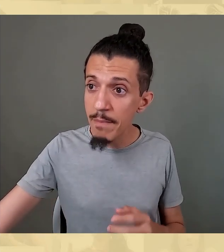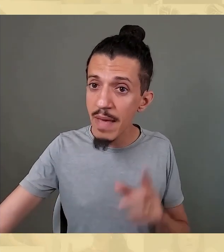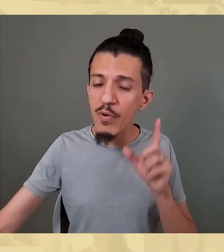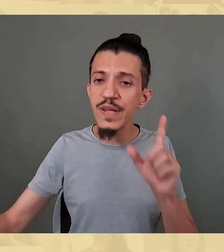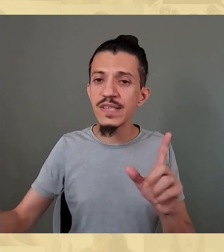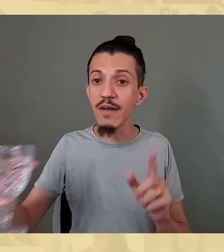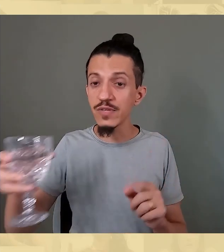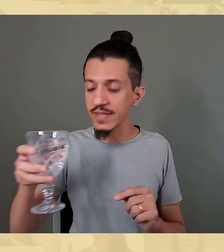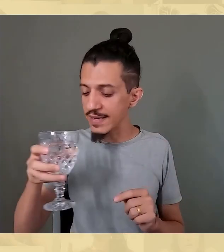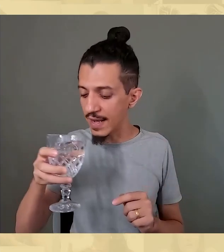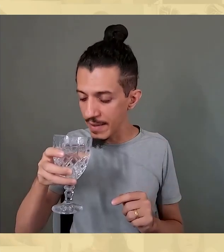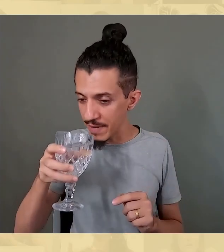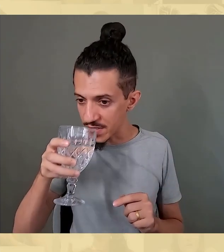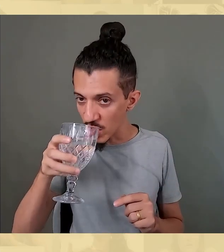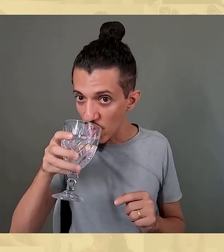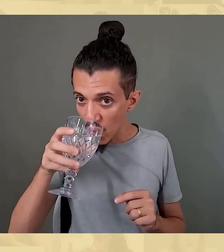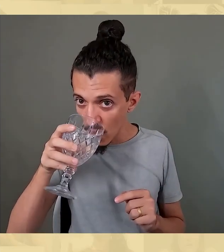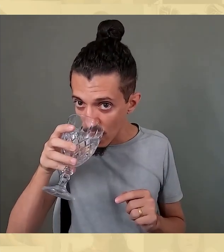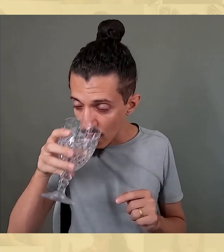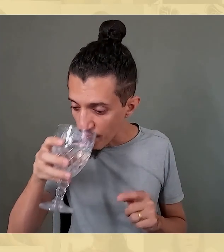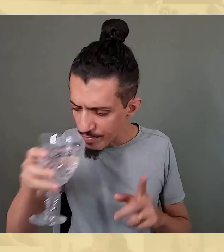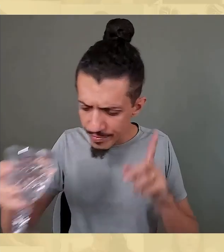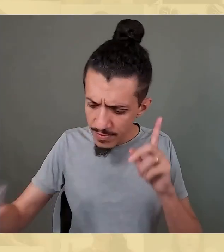você memorizar os sinais da Libras,